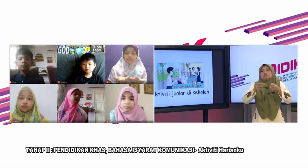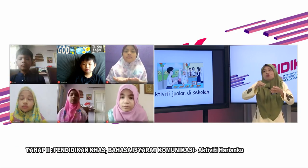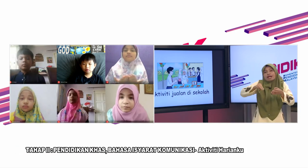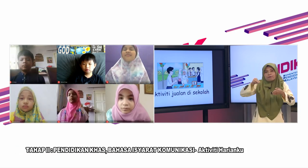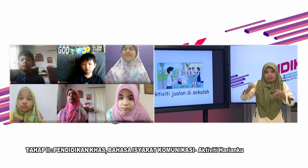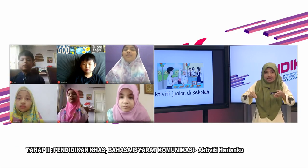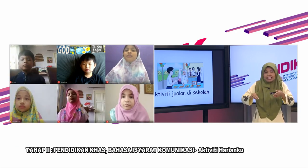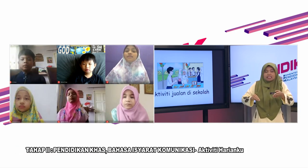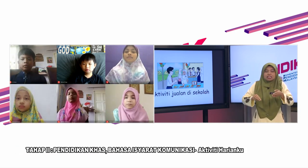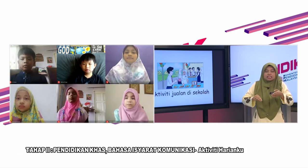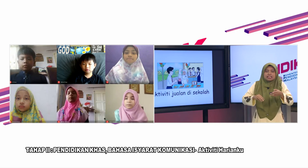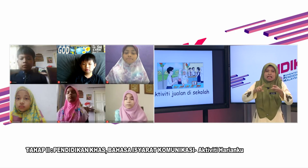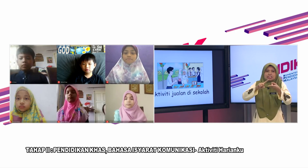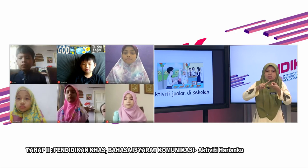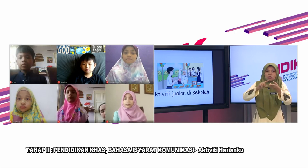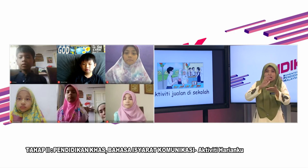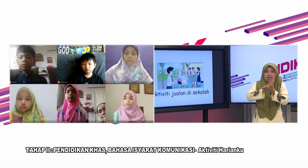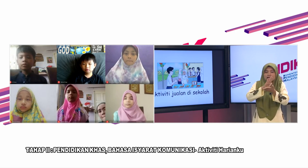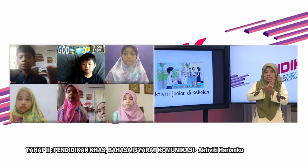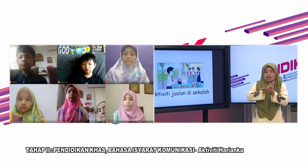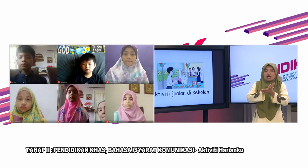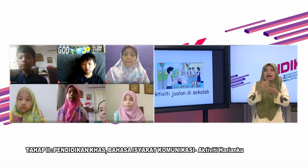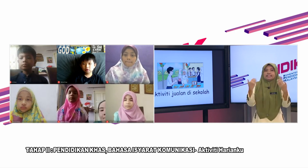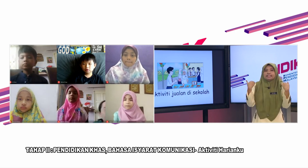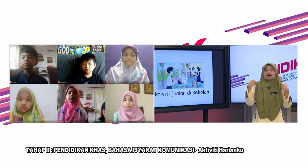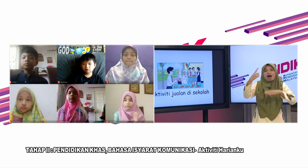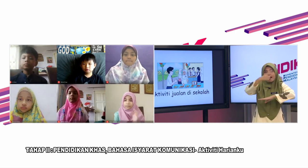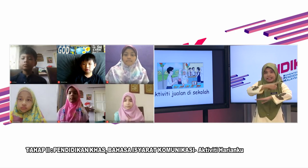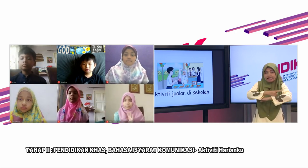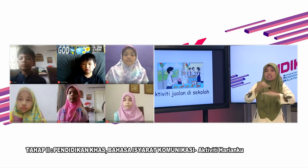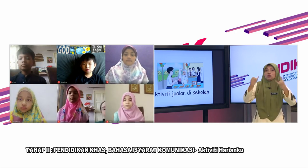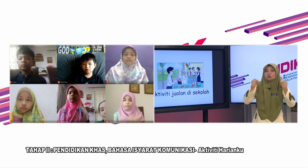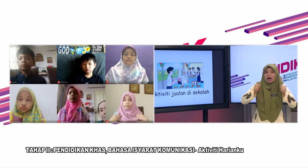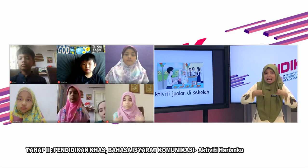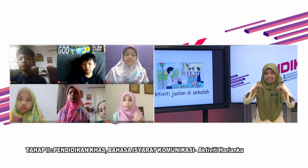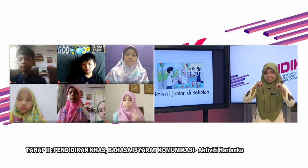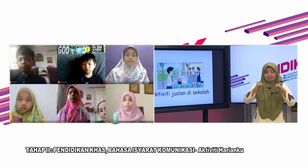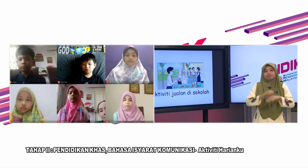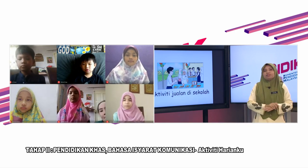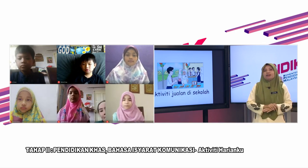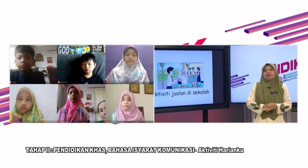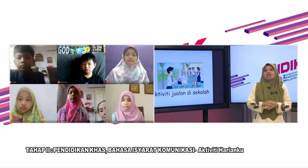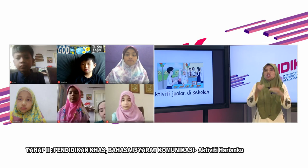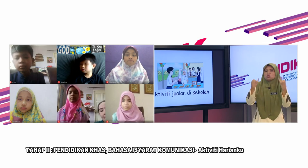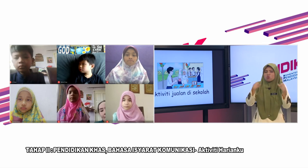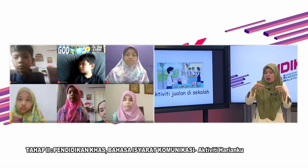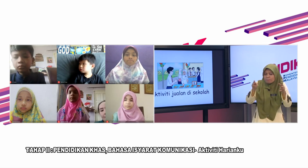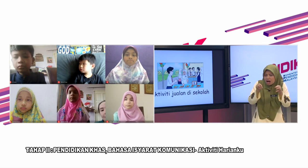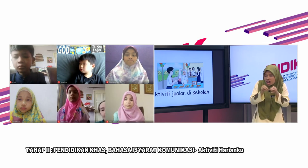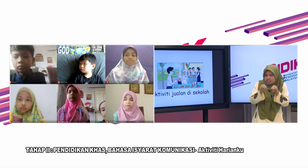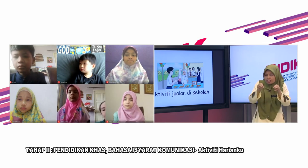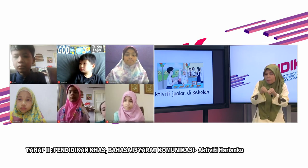Ni murid-murid dekat sekolah ada hari jualan.